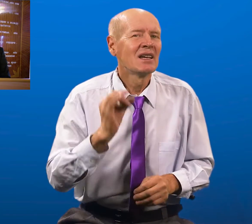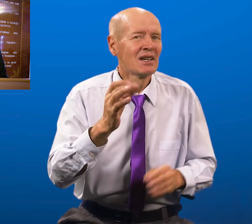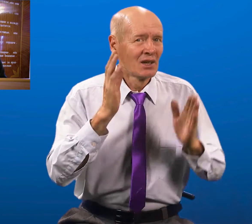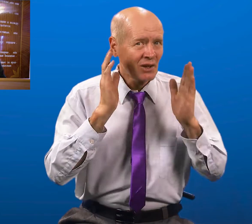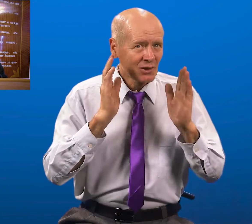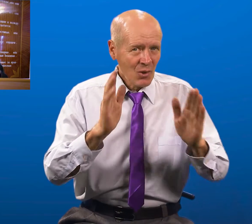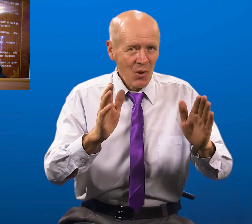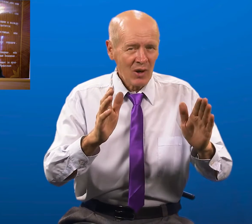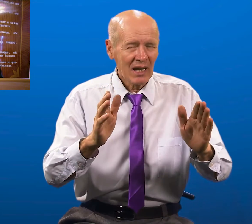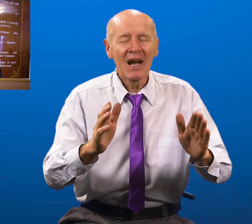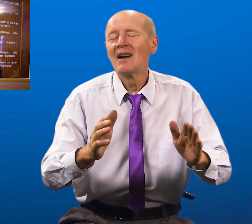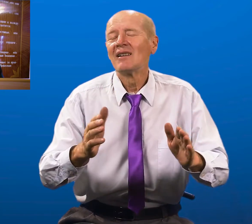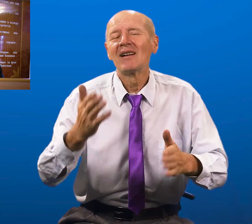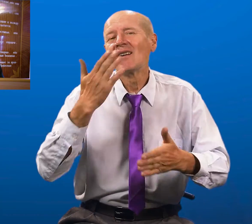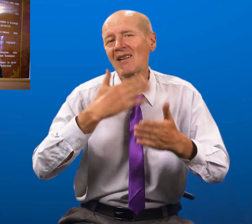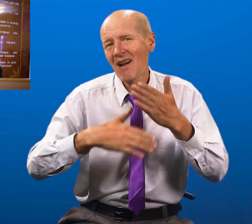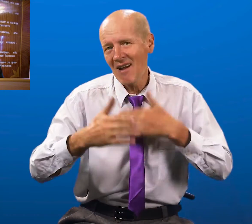плод и в вечности.